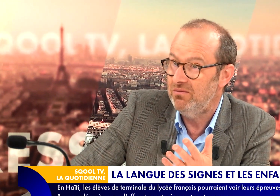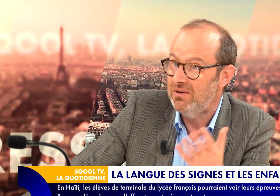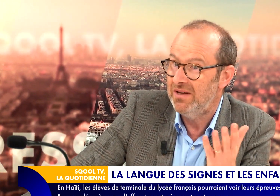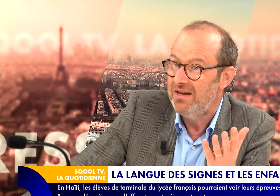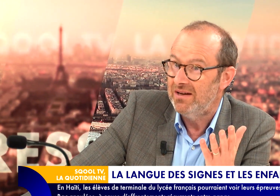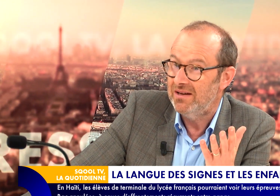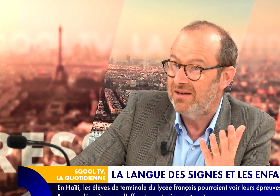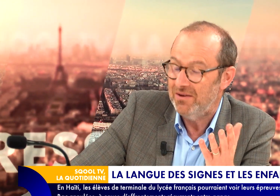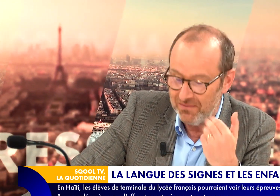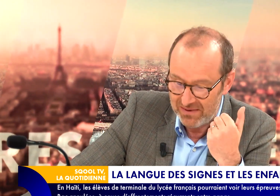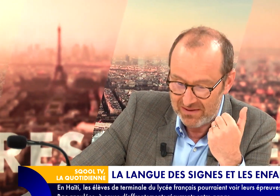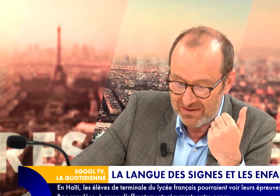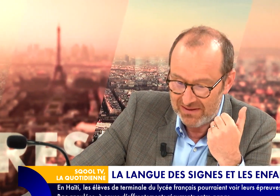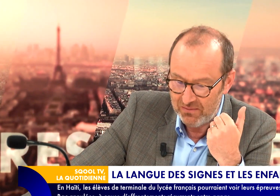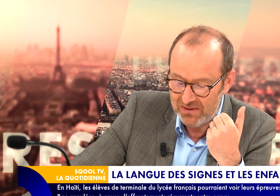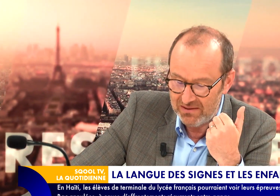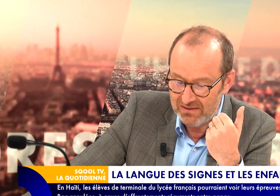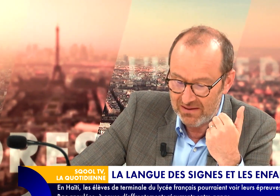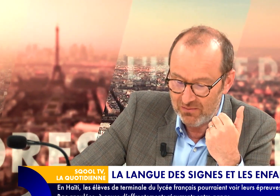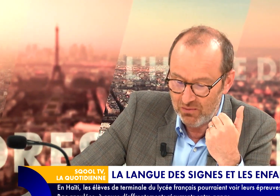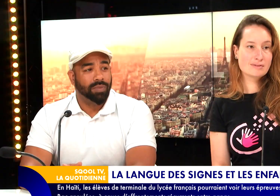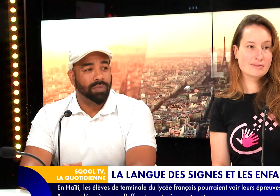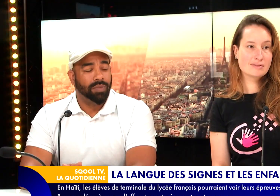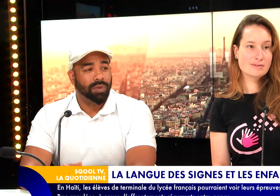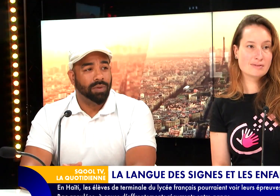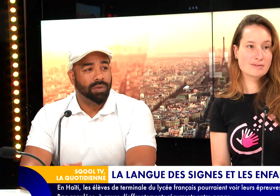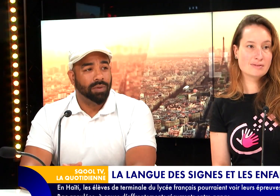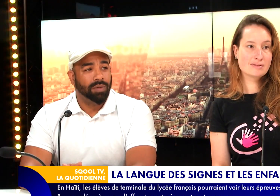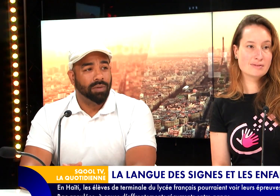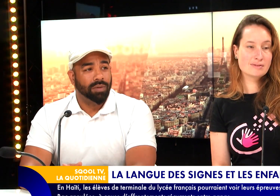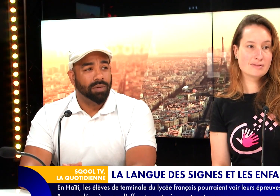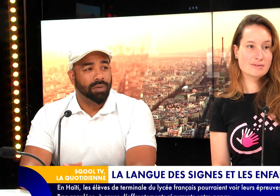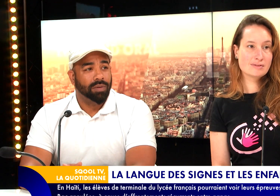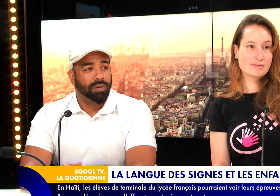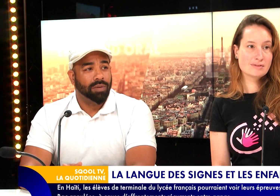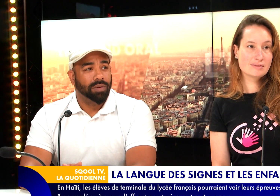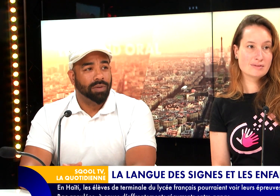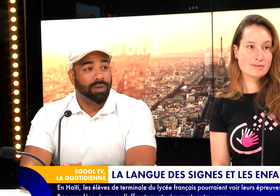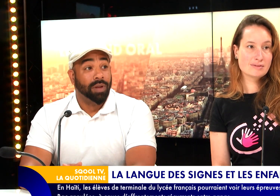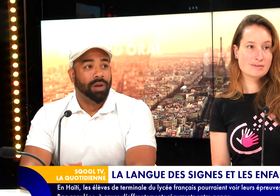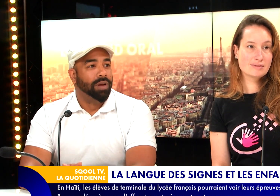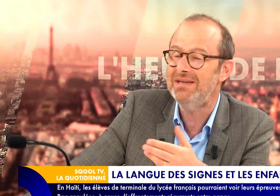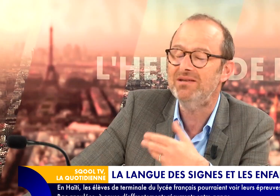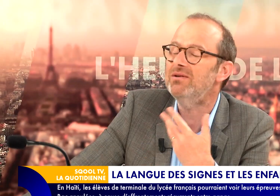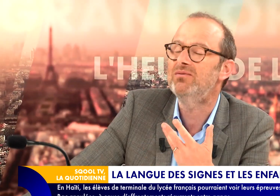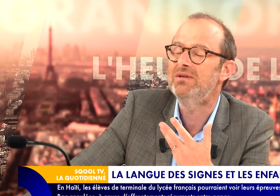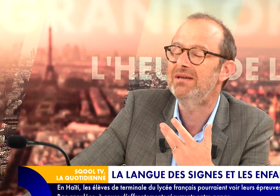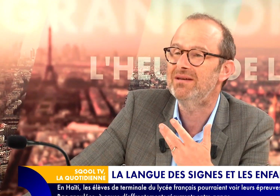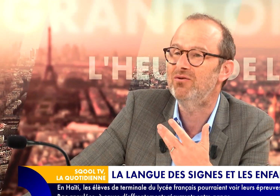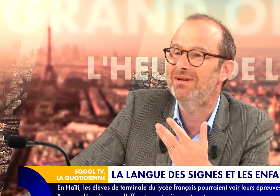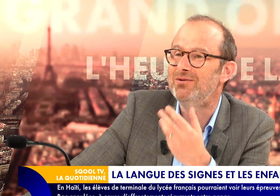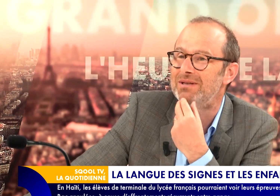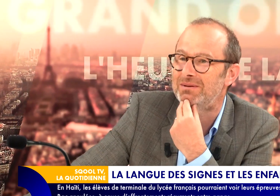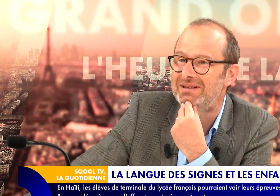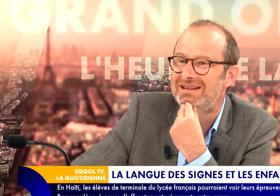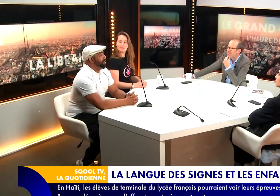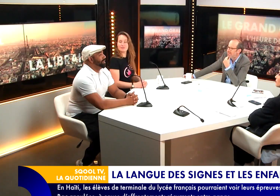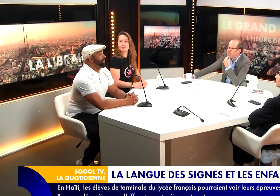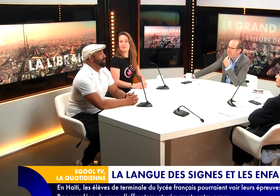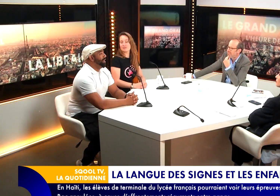sourd. Oui. Seb, à un moment, vous dites, j'ai appris à signer, ça m'a ouvert les yeux et l'esprit. C'est peut-être votre cas aussi. Qu'est-ce que ça veut dire, ça m'a ouvert les yeux et l'esprit? En fait, la